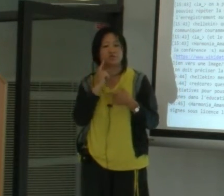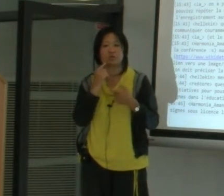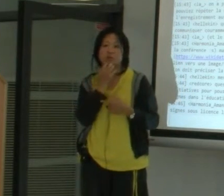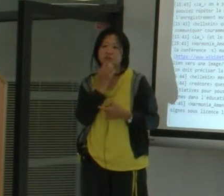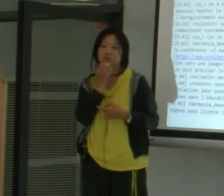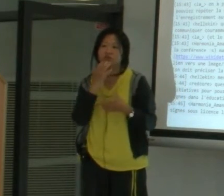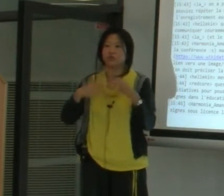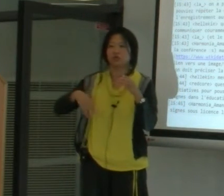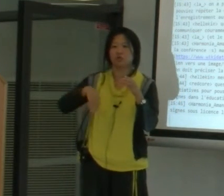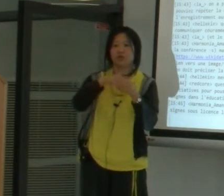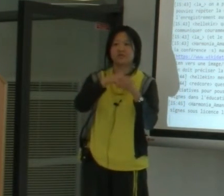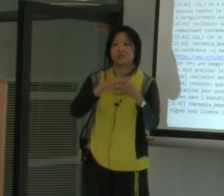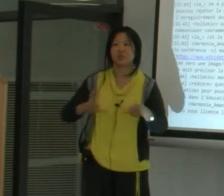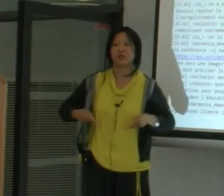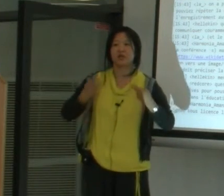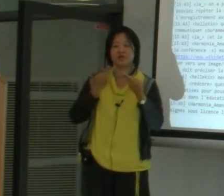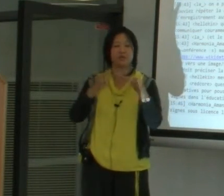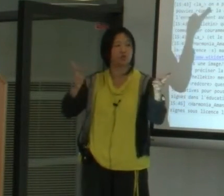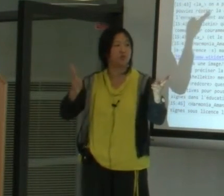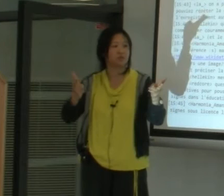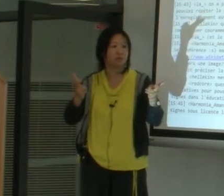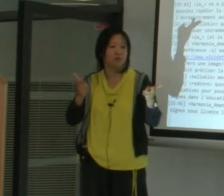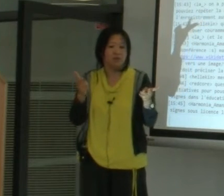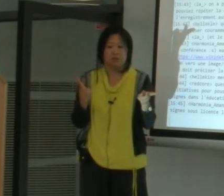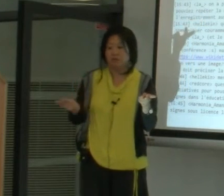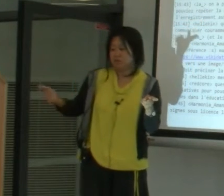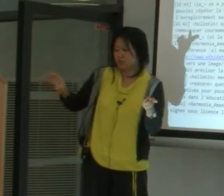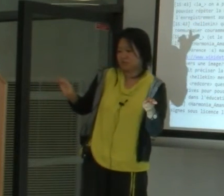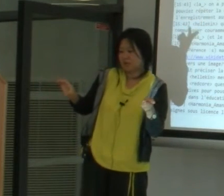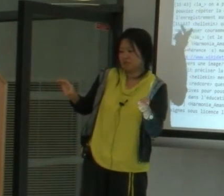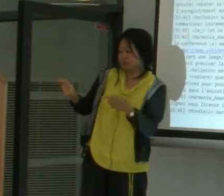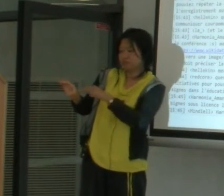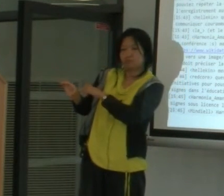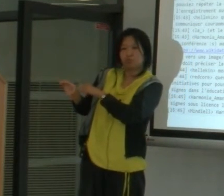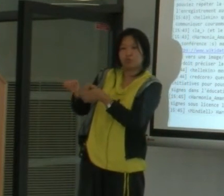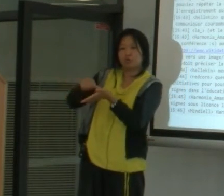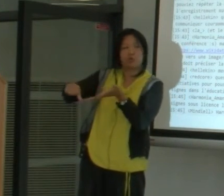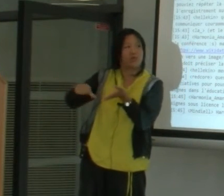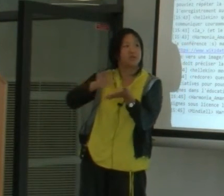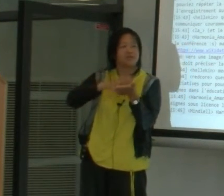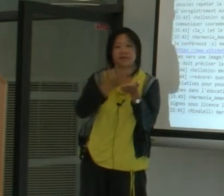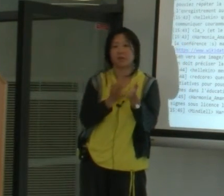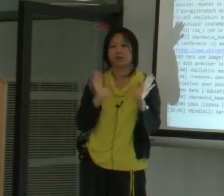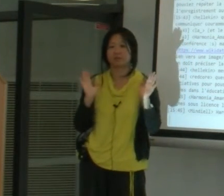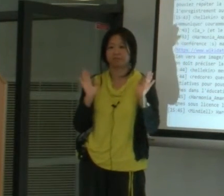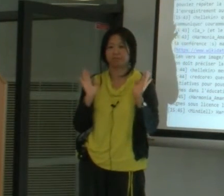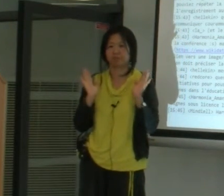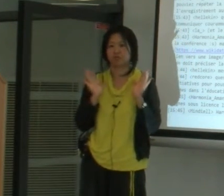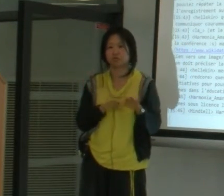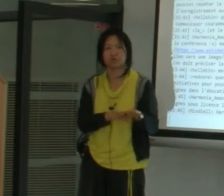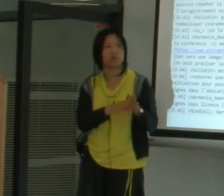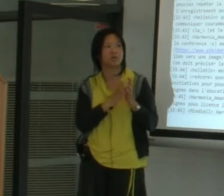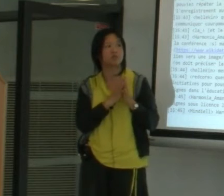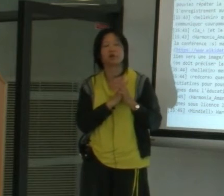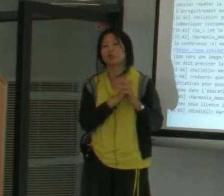les sourds, ils ont envie de participer à la vie publique, ils ont ça pour payer des interprètes.